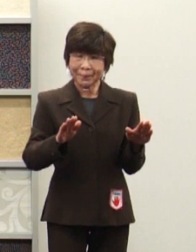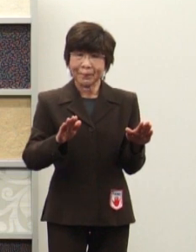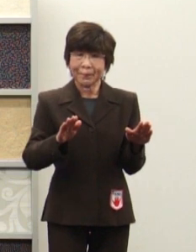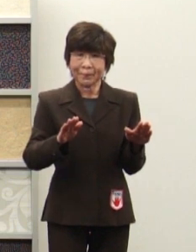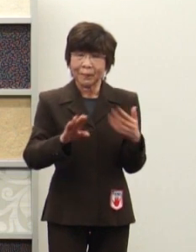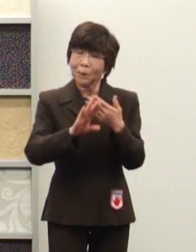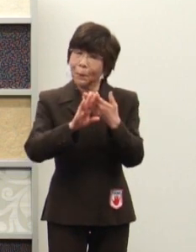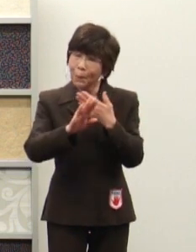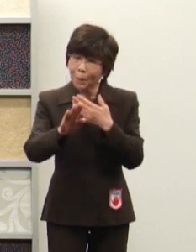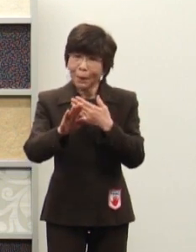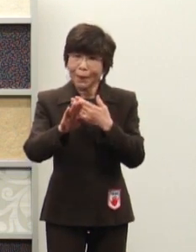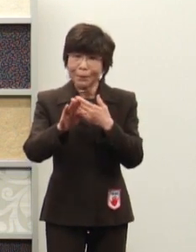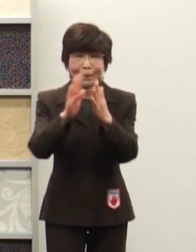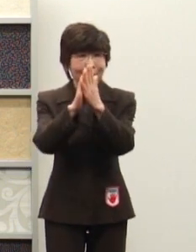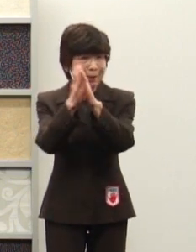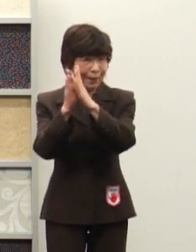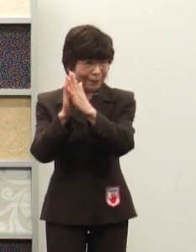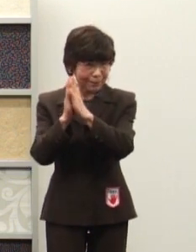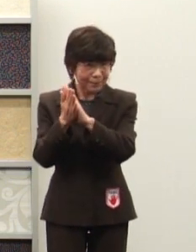見られるようなですね、その、